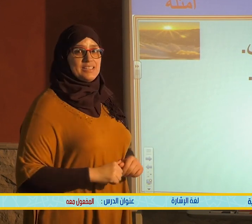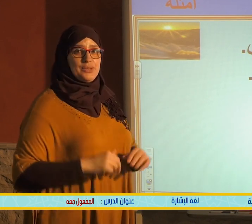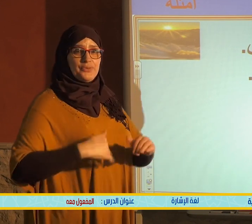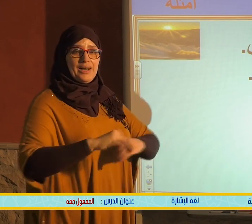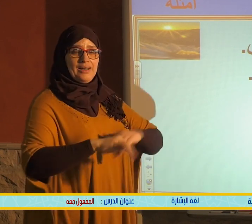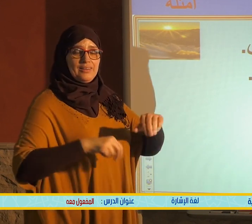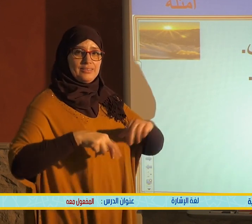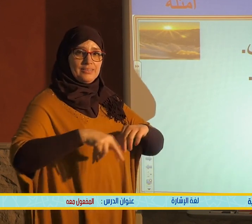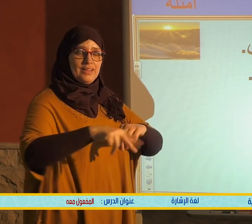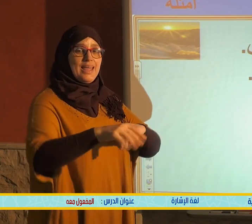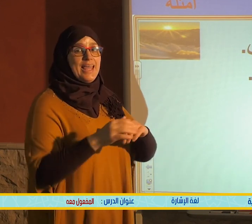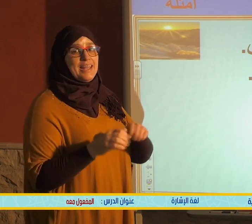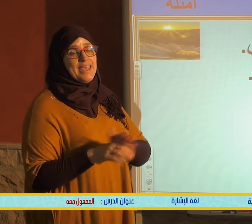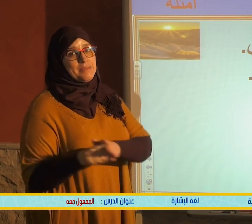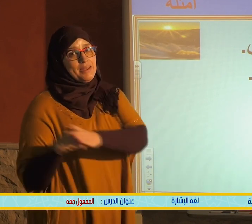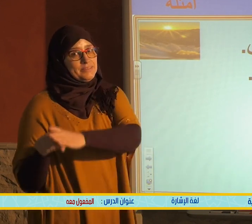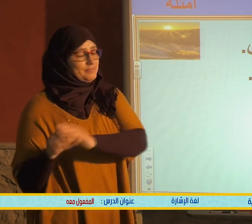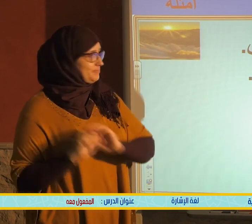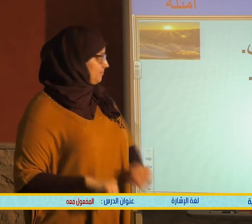والرصيف الأيمن.